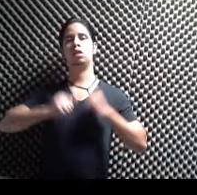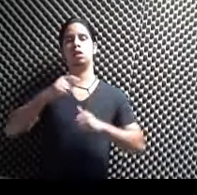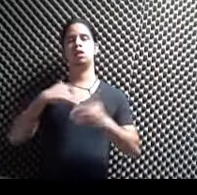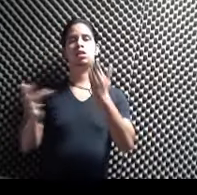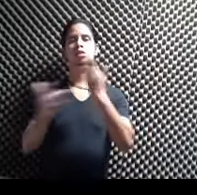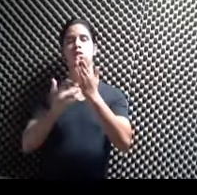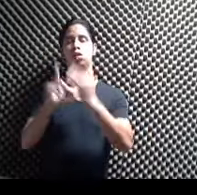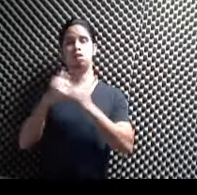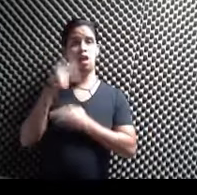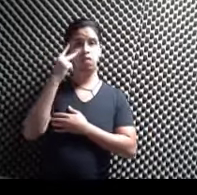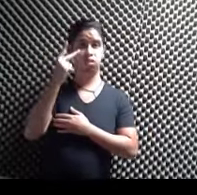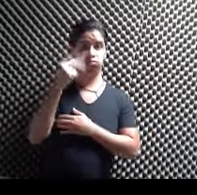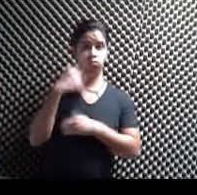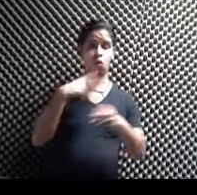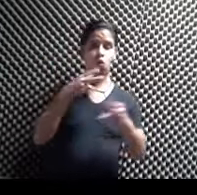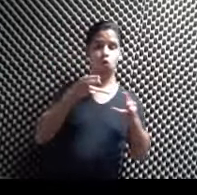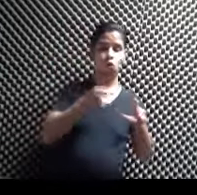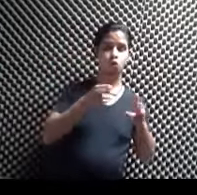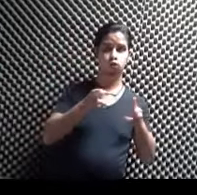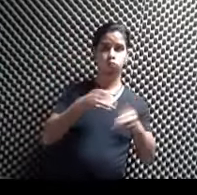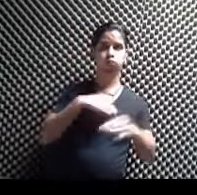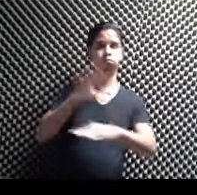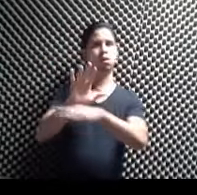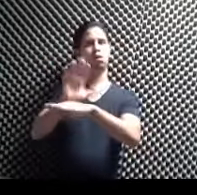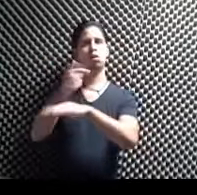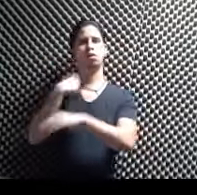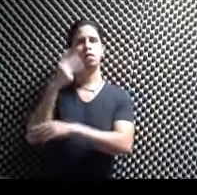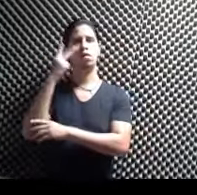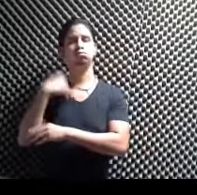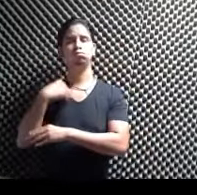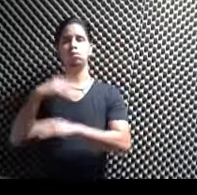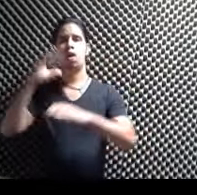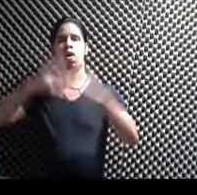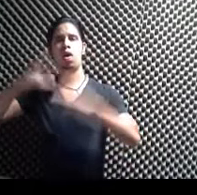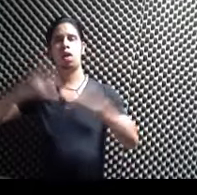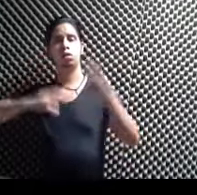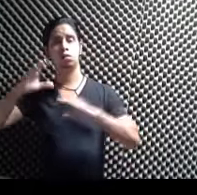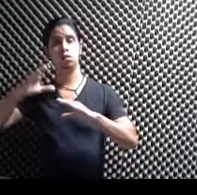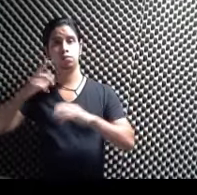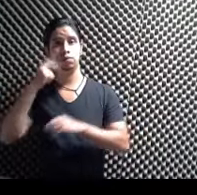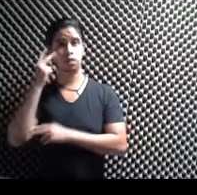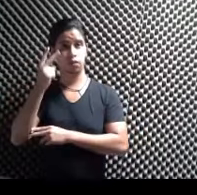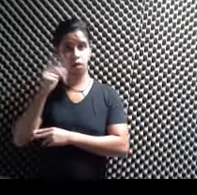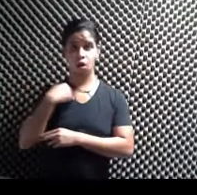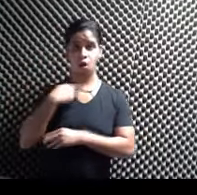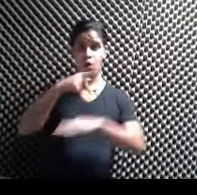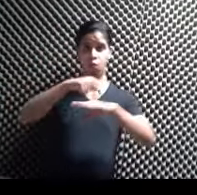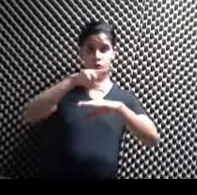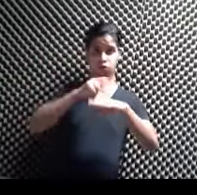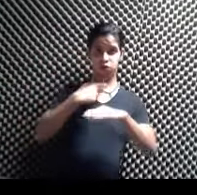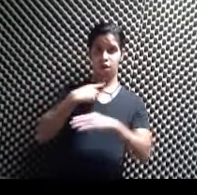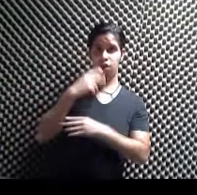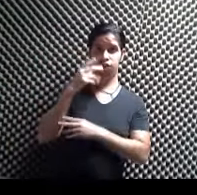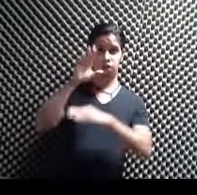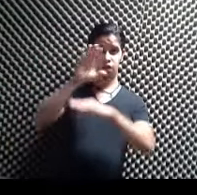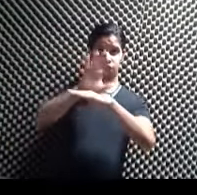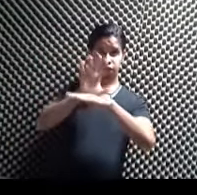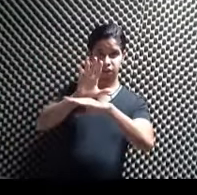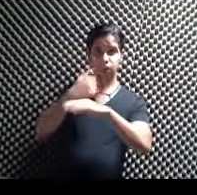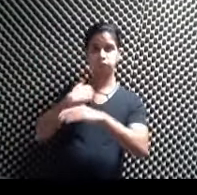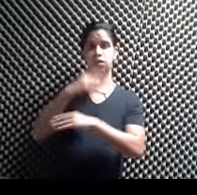de cortometrajes, películas, hay charlas. ¿Cómo se llama el festival? Se llama el Puerto Rico International Film Fest and